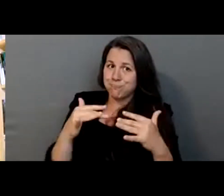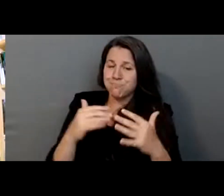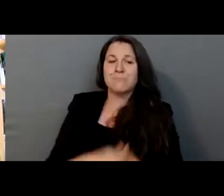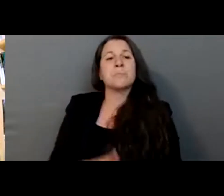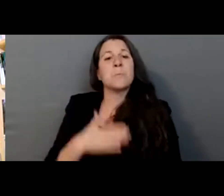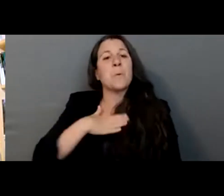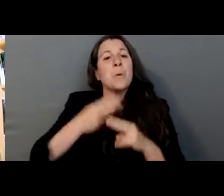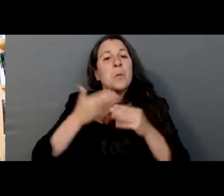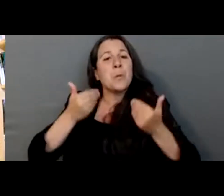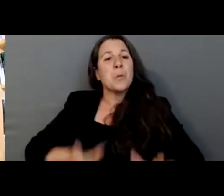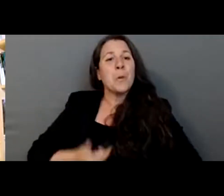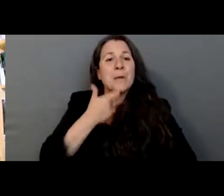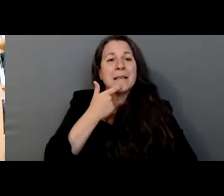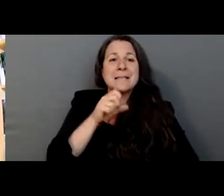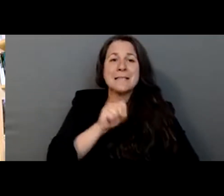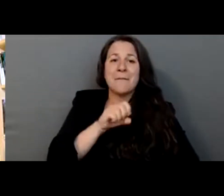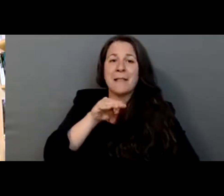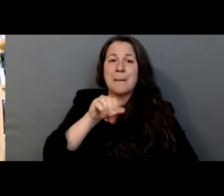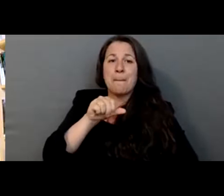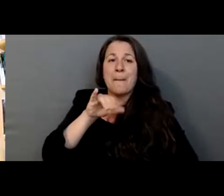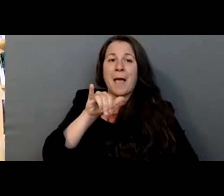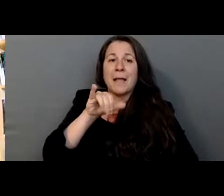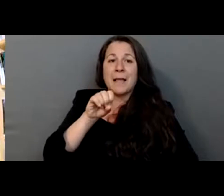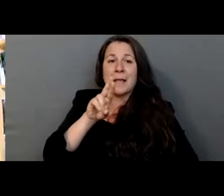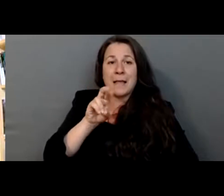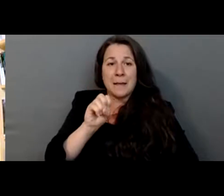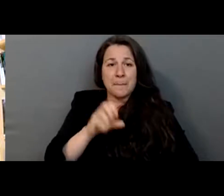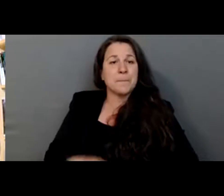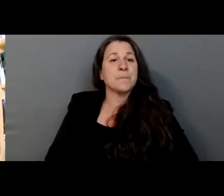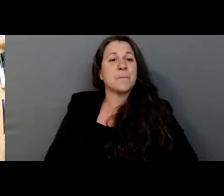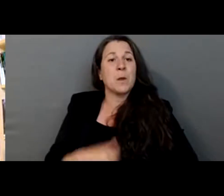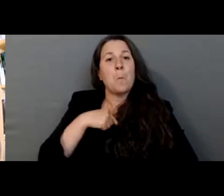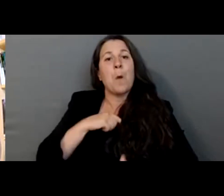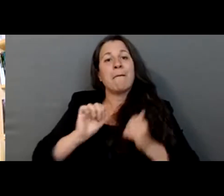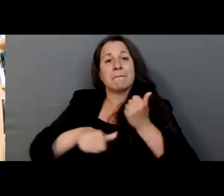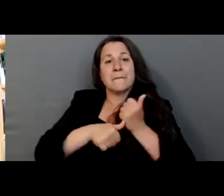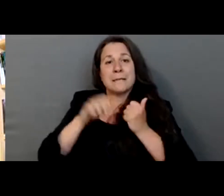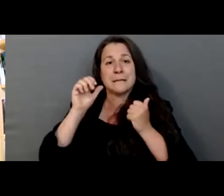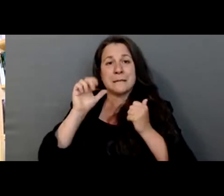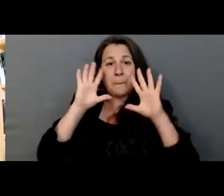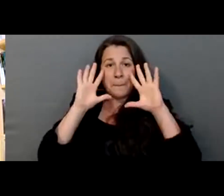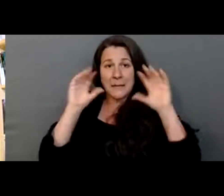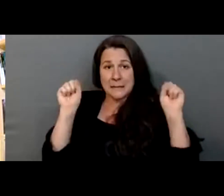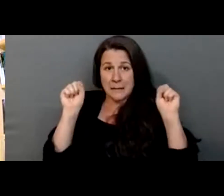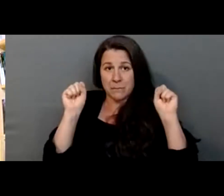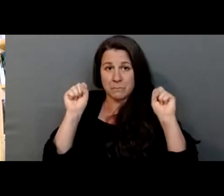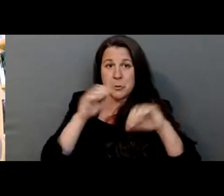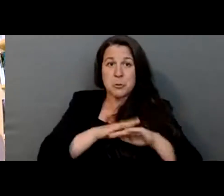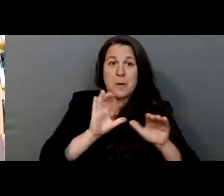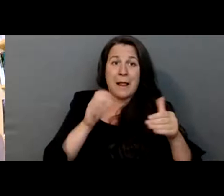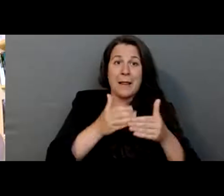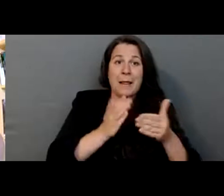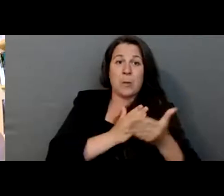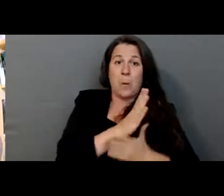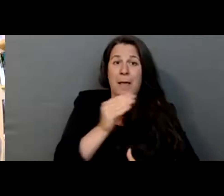présente, je m'appelle Stéphanie Maillé, je suis vice-présidente de la Ligue des droits et libertés et votre animatrice pour ce soir,